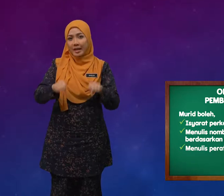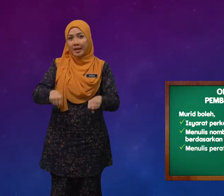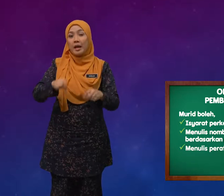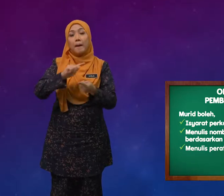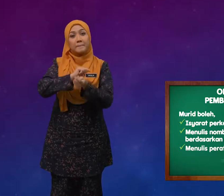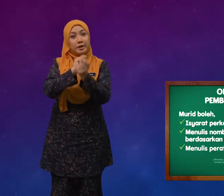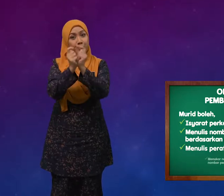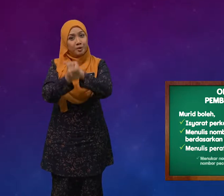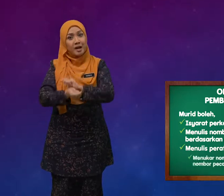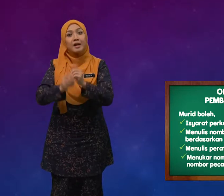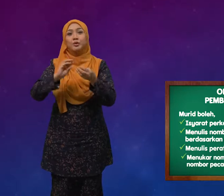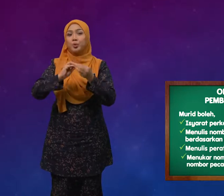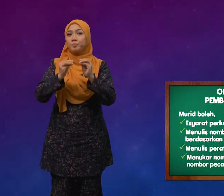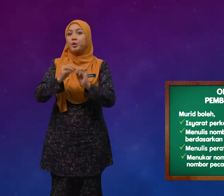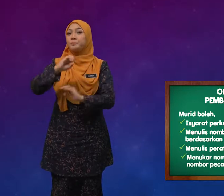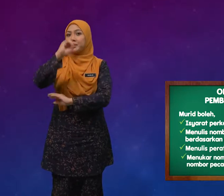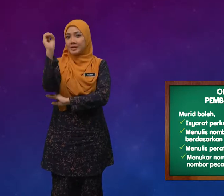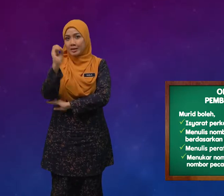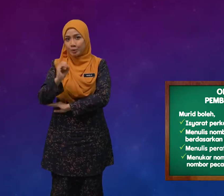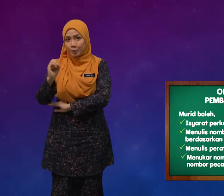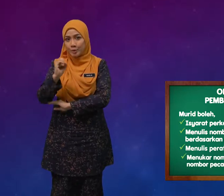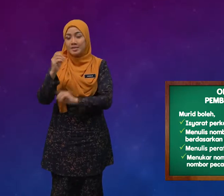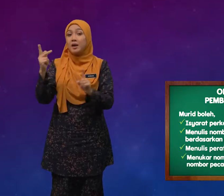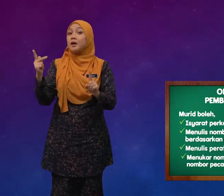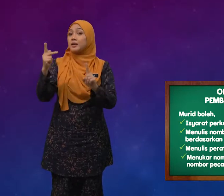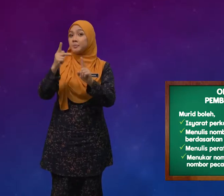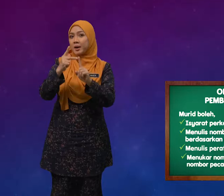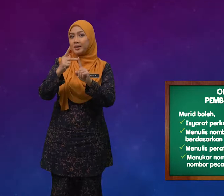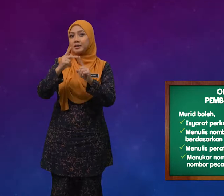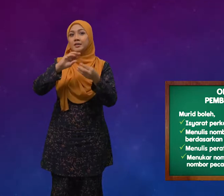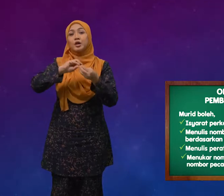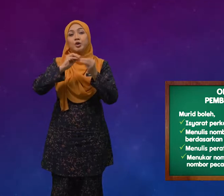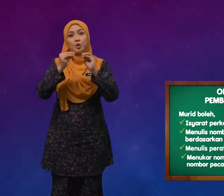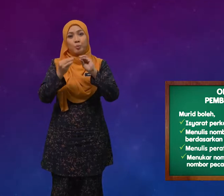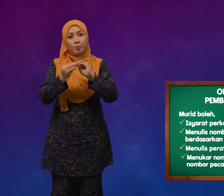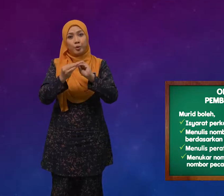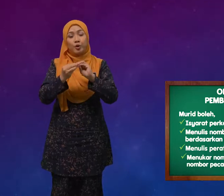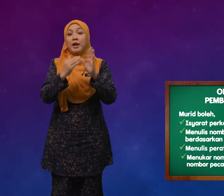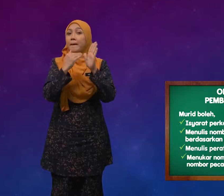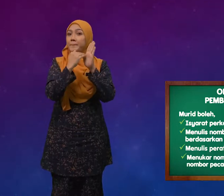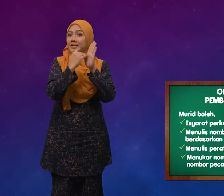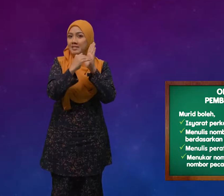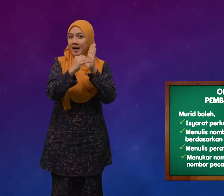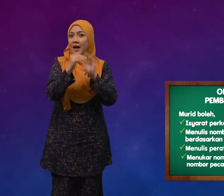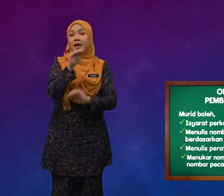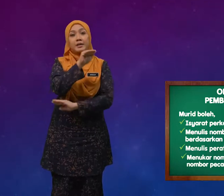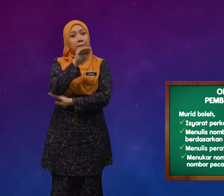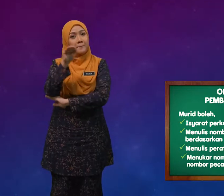boleh menukar nombor peratus kepada nombor pecahan